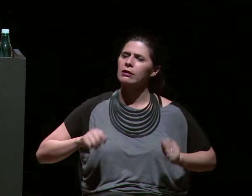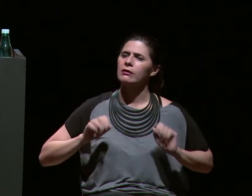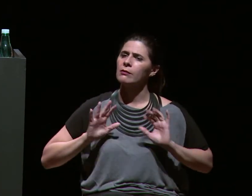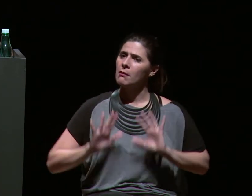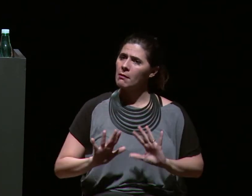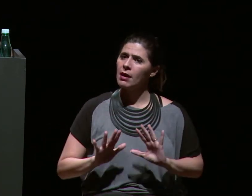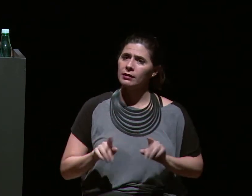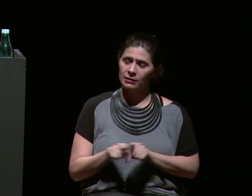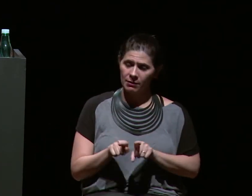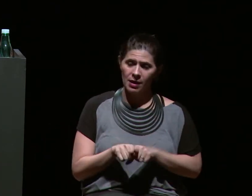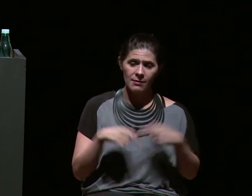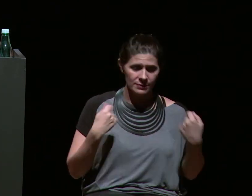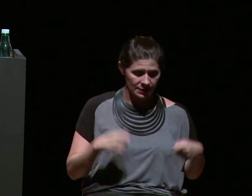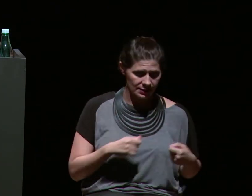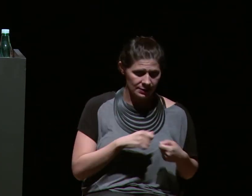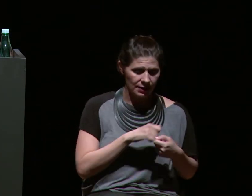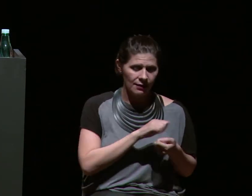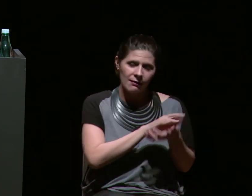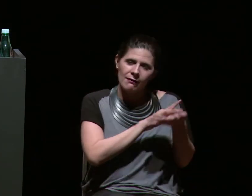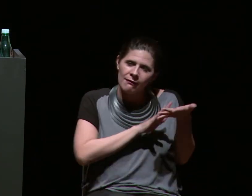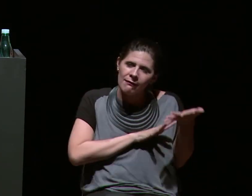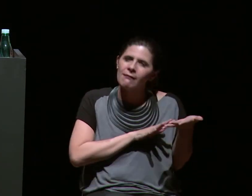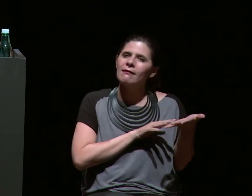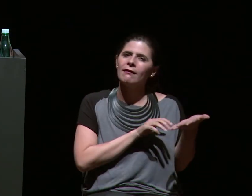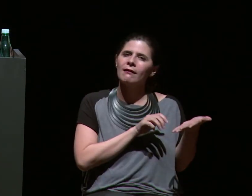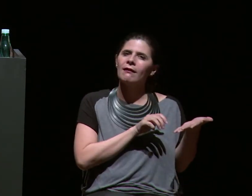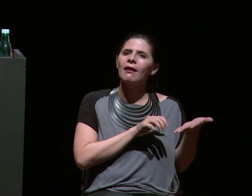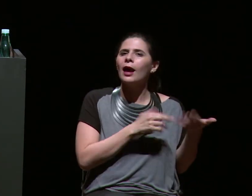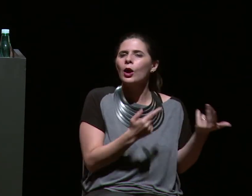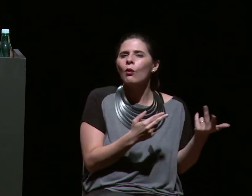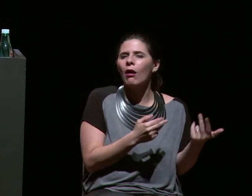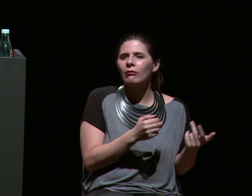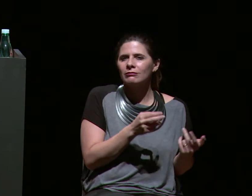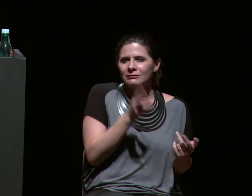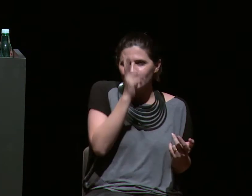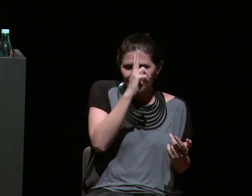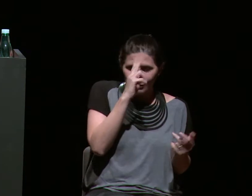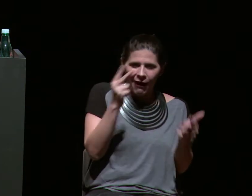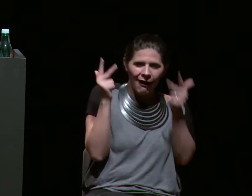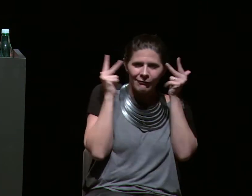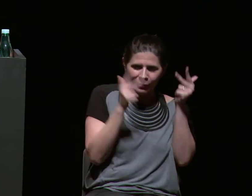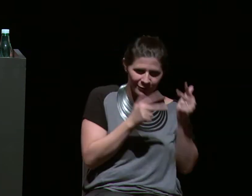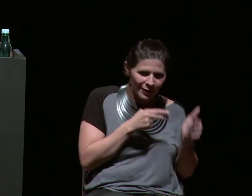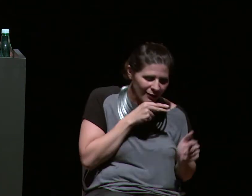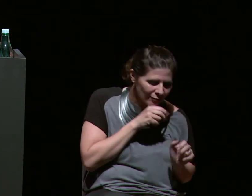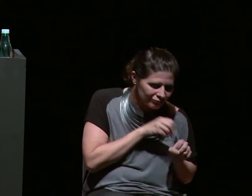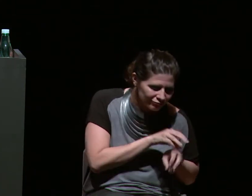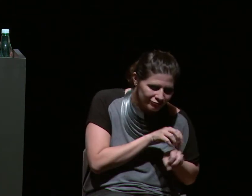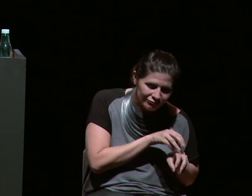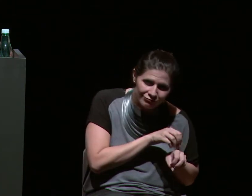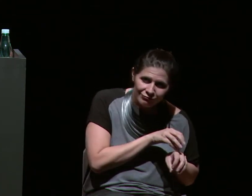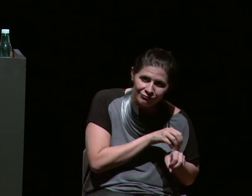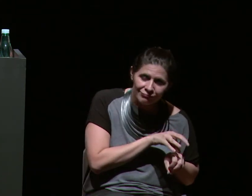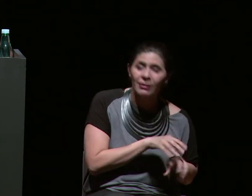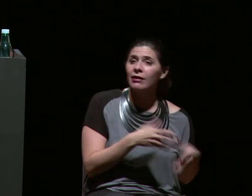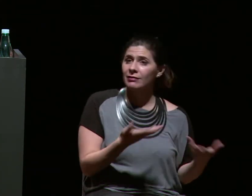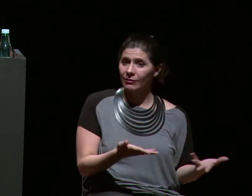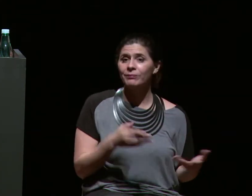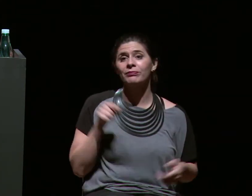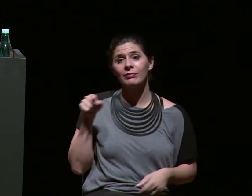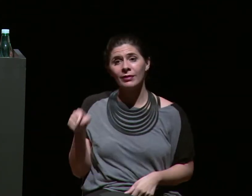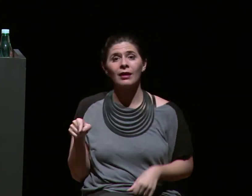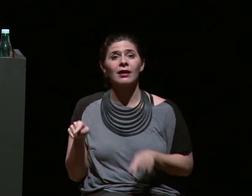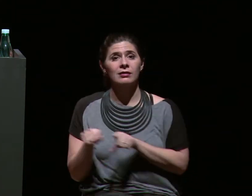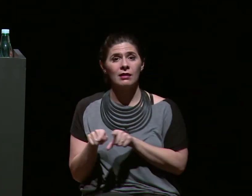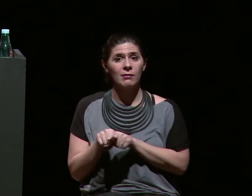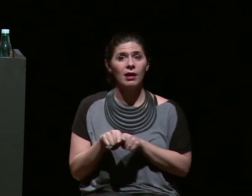a tergiversar, como se contasse historinhas de aventuras para os netinhos. Renatex também se dedica à tradução de textos